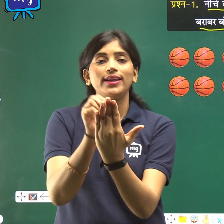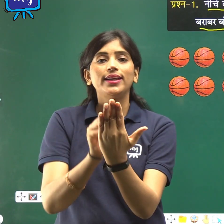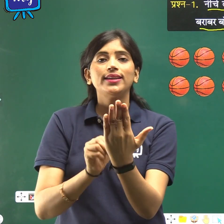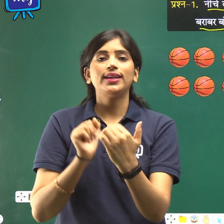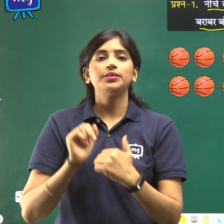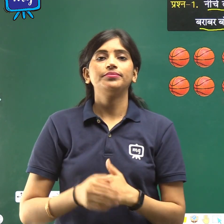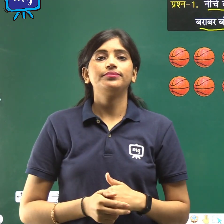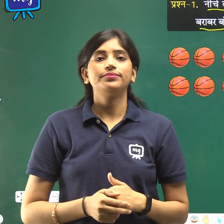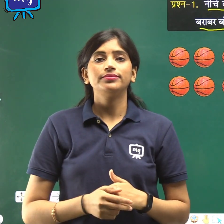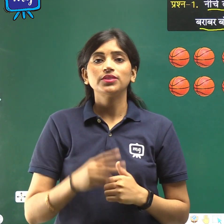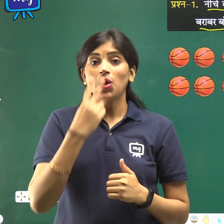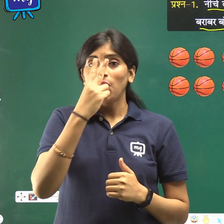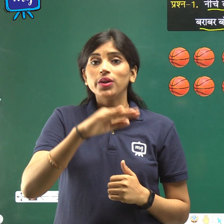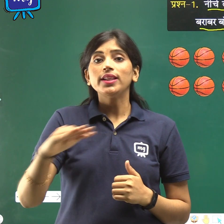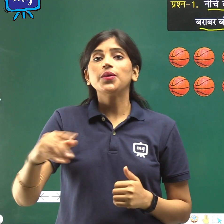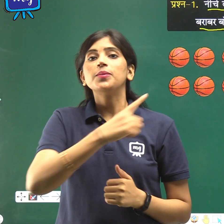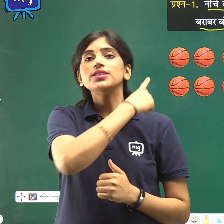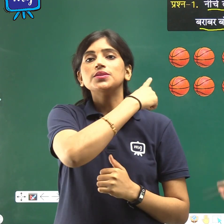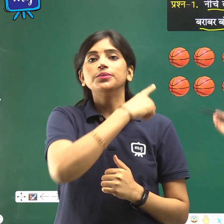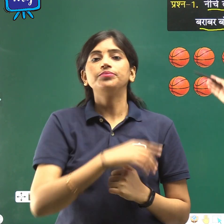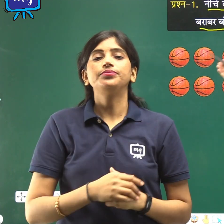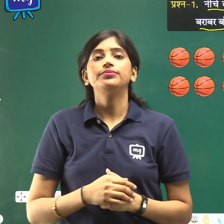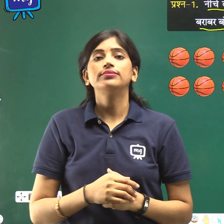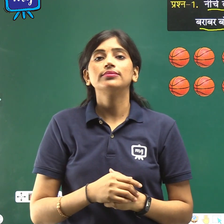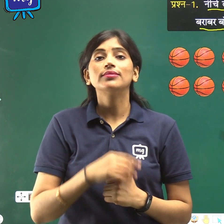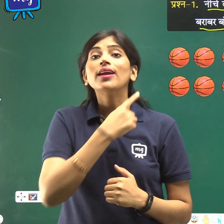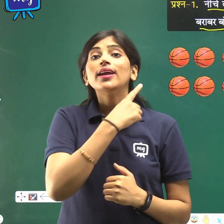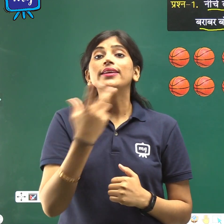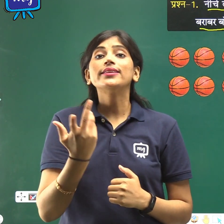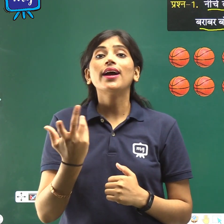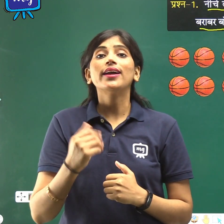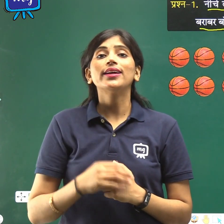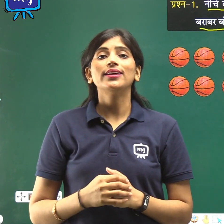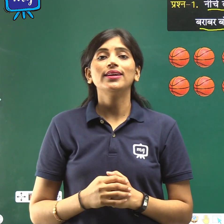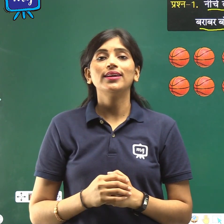लिखिए। देखो बच्चों, ये क्या है?